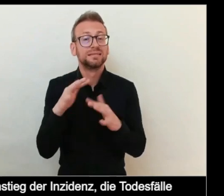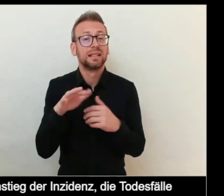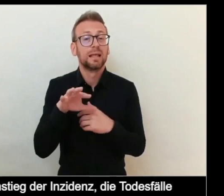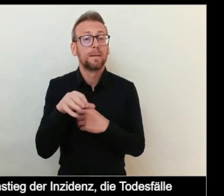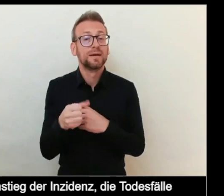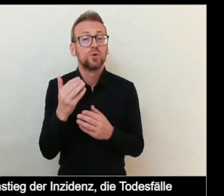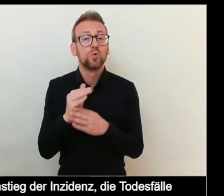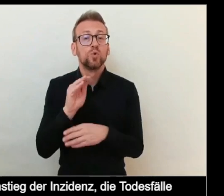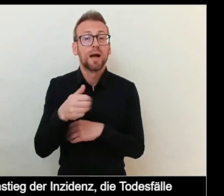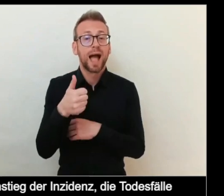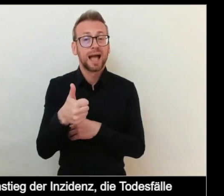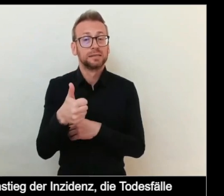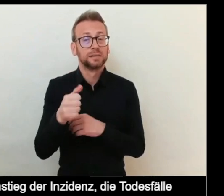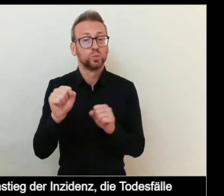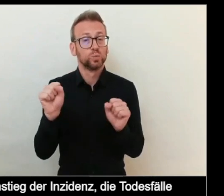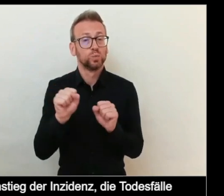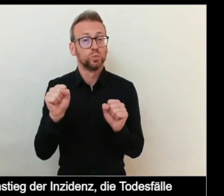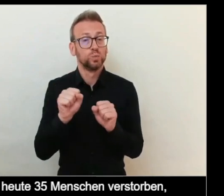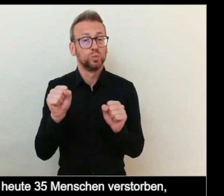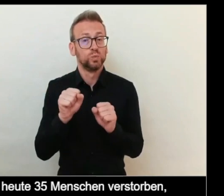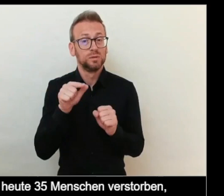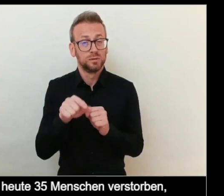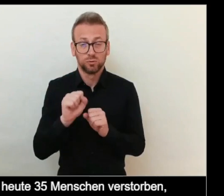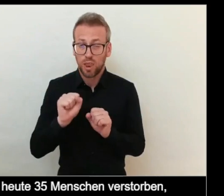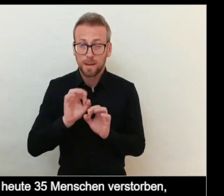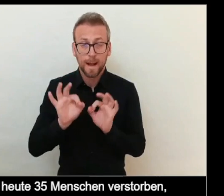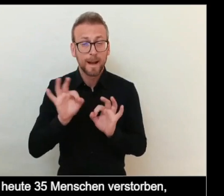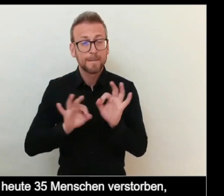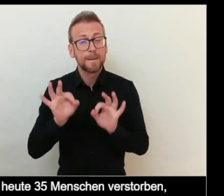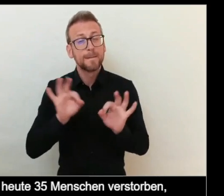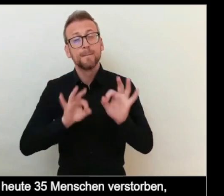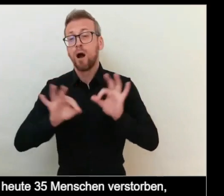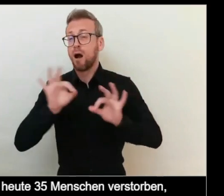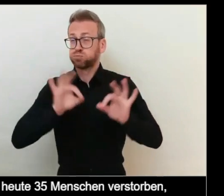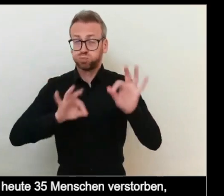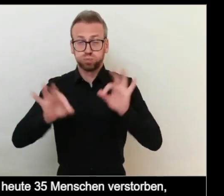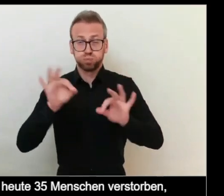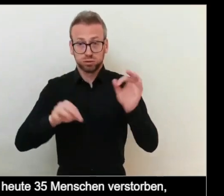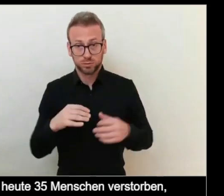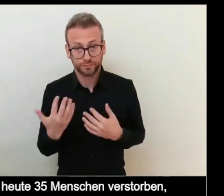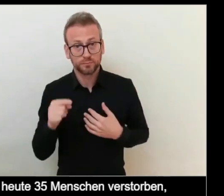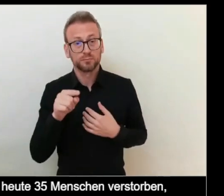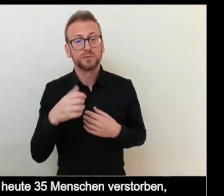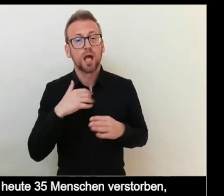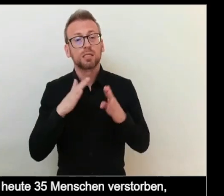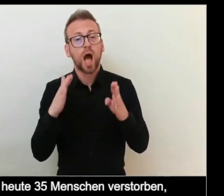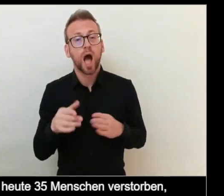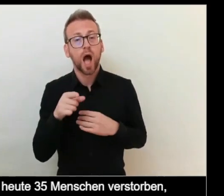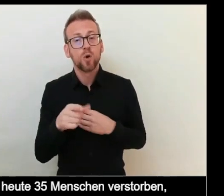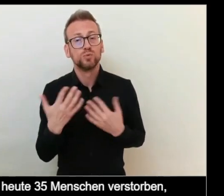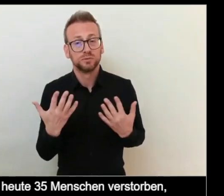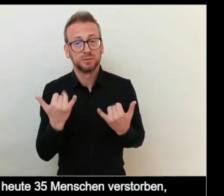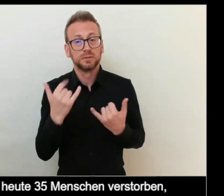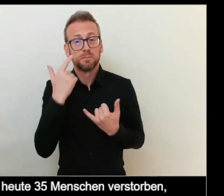Hospitalisierungsinzidenz 899, Vorwoche 797 und der kritische Wert wären 1200, wo wir